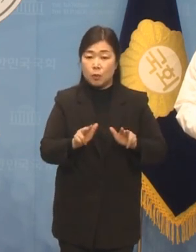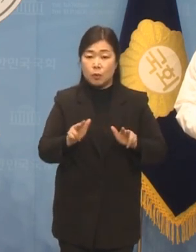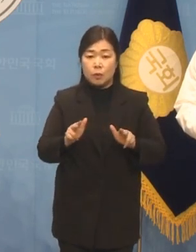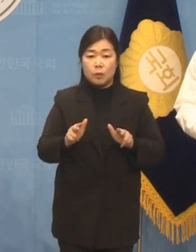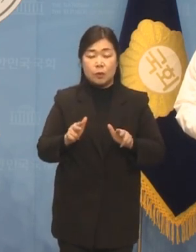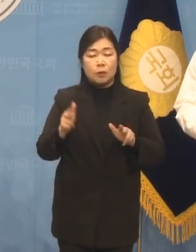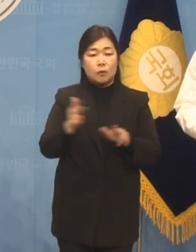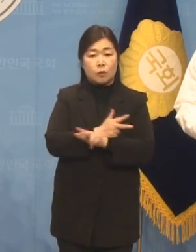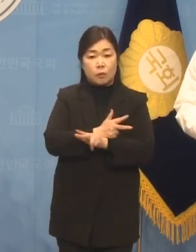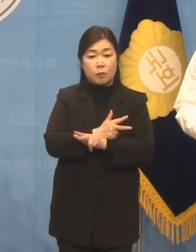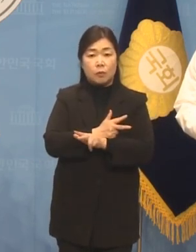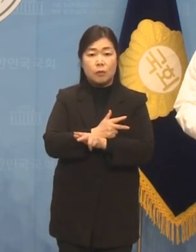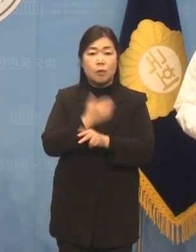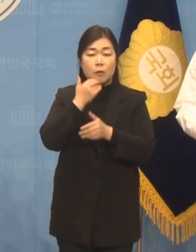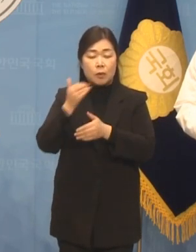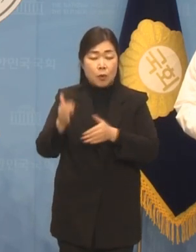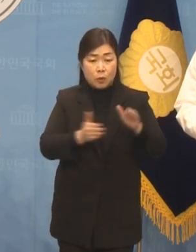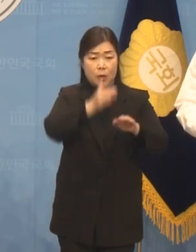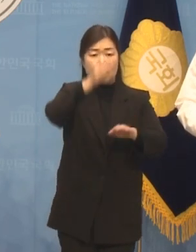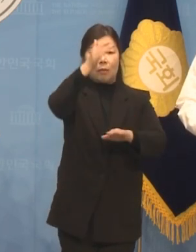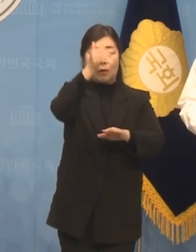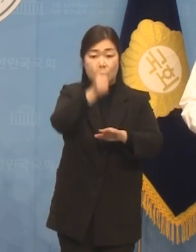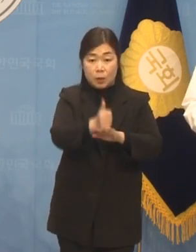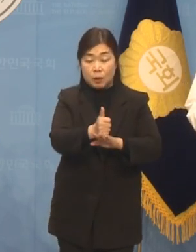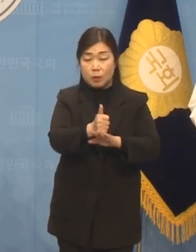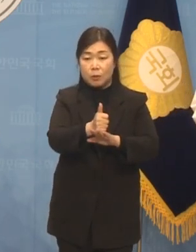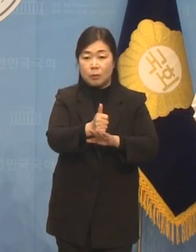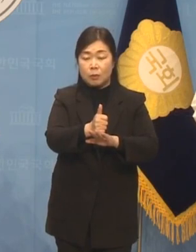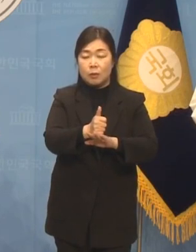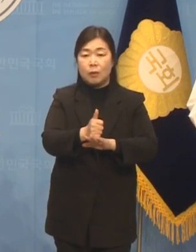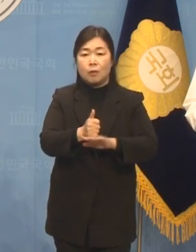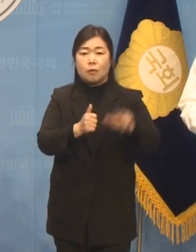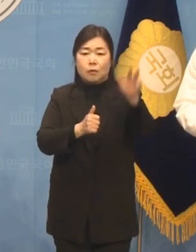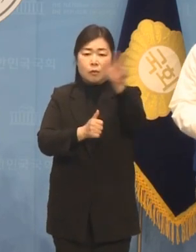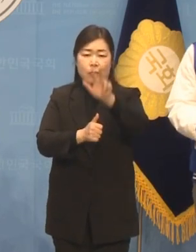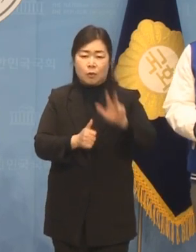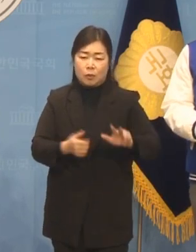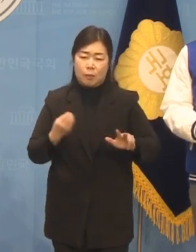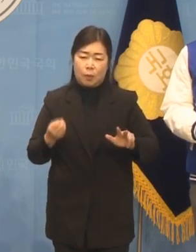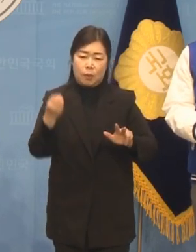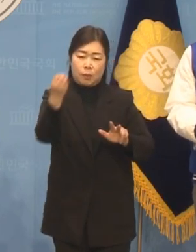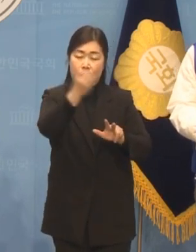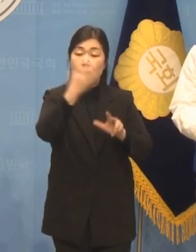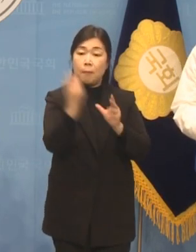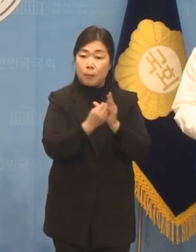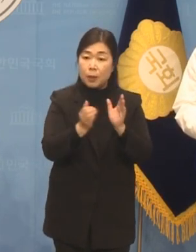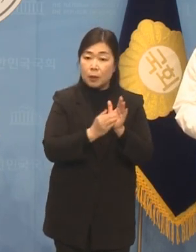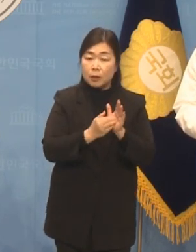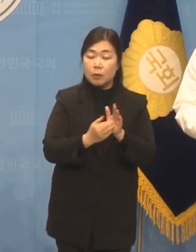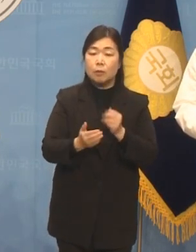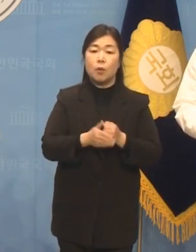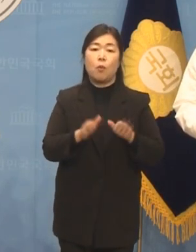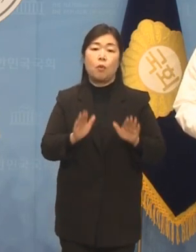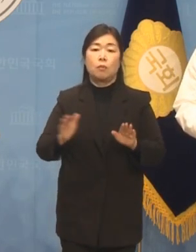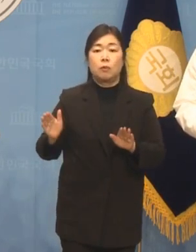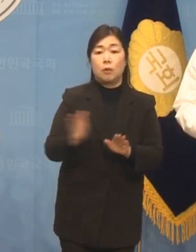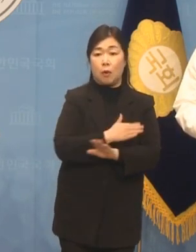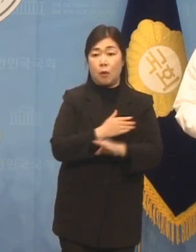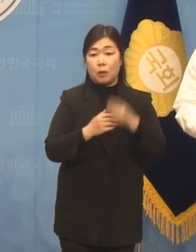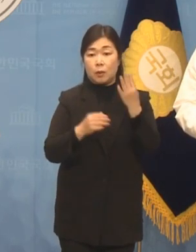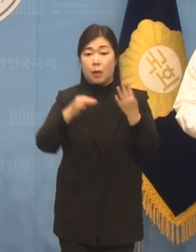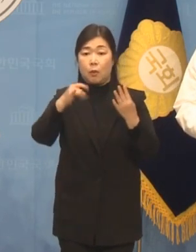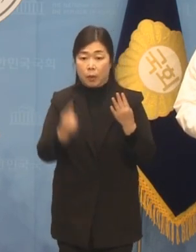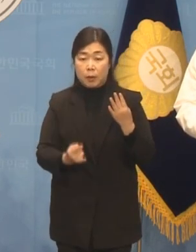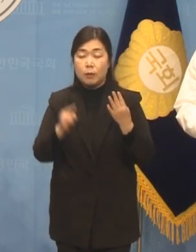마지막으로 해서 전국을 도는 정책 투어 콘서트는 마무리할 예정으로 있고요. 오늘부터 4회에